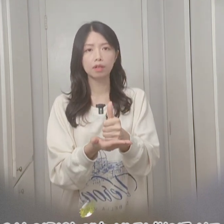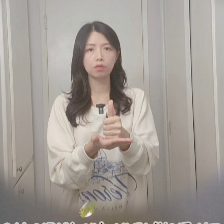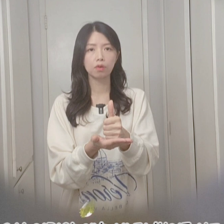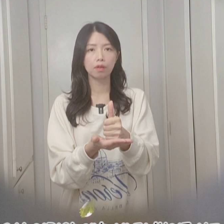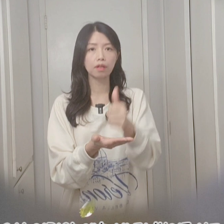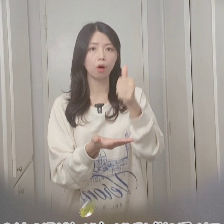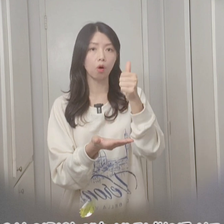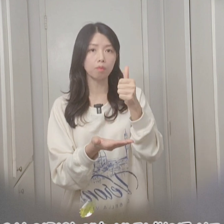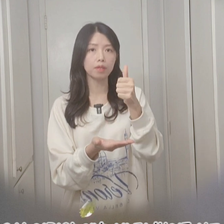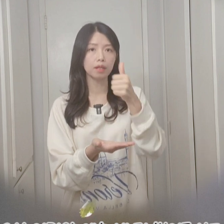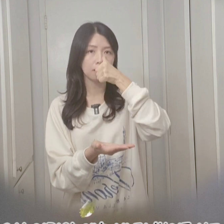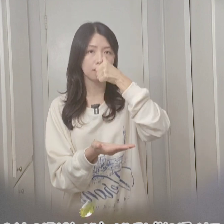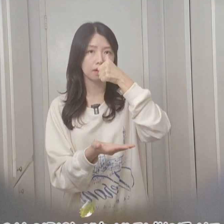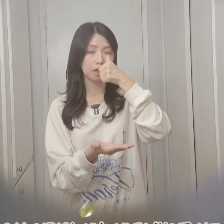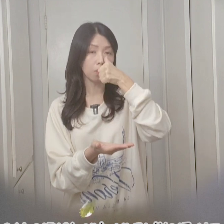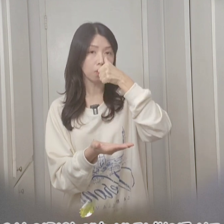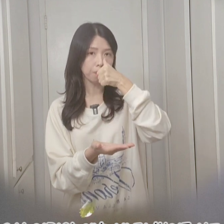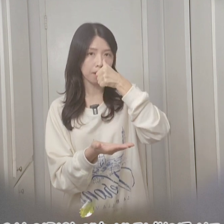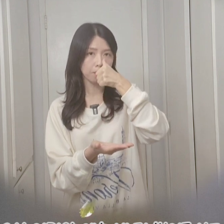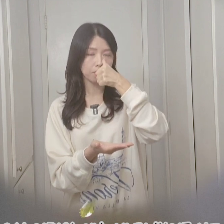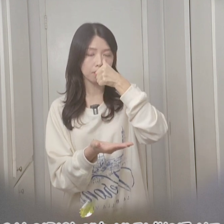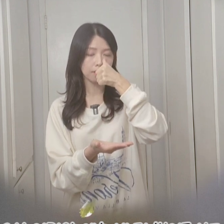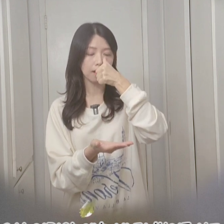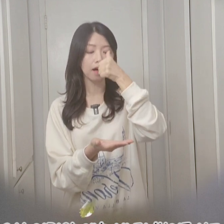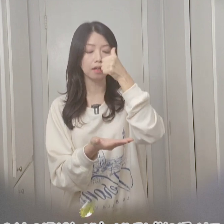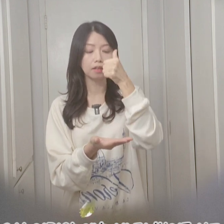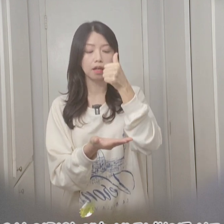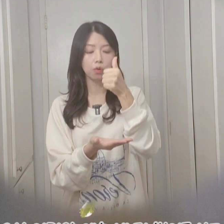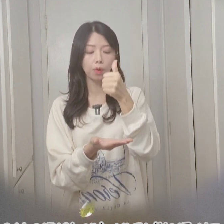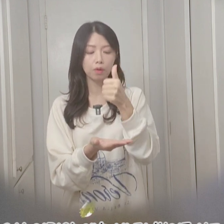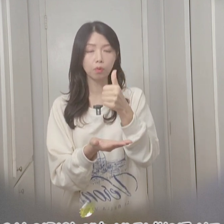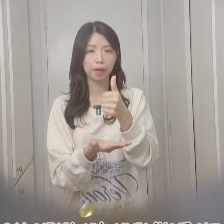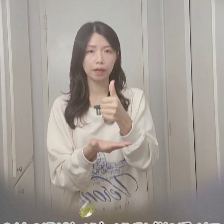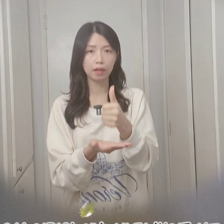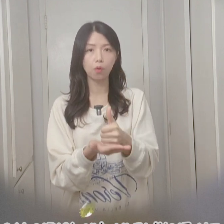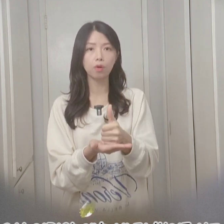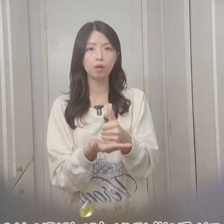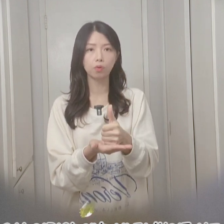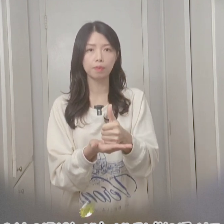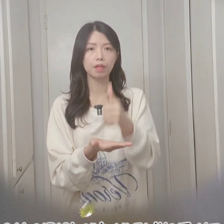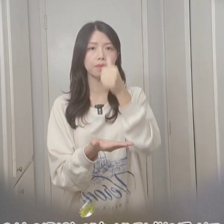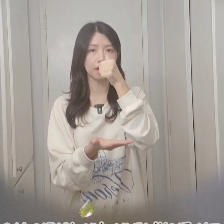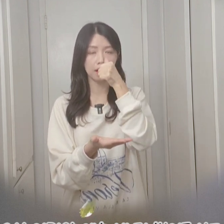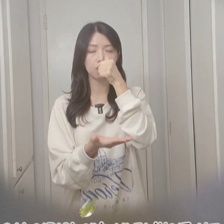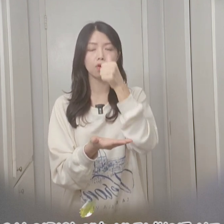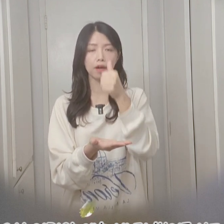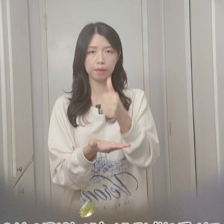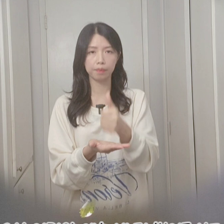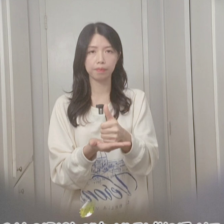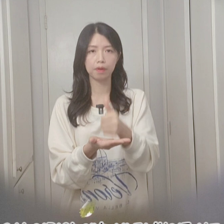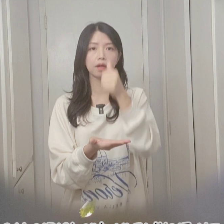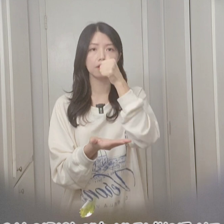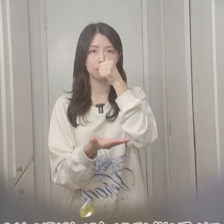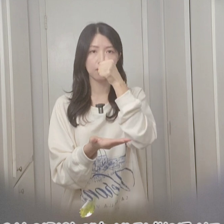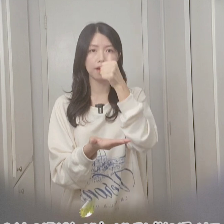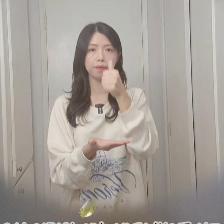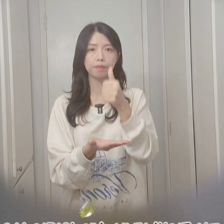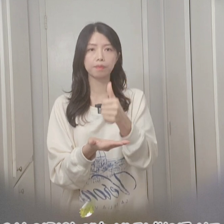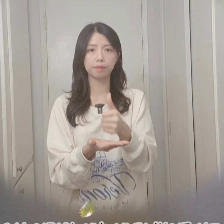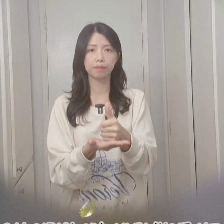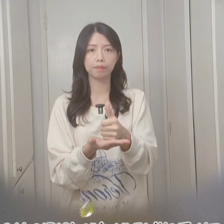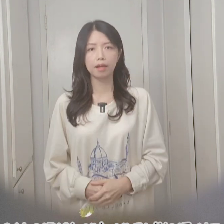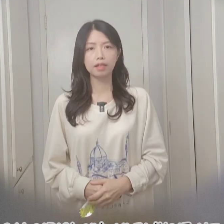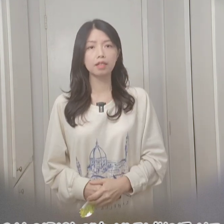죄라고 한 뜻의 수어는 엄지를 이 코 옆에 붙였다가 그대로 왼손 바닥에 올려놓으시면 됩니다. 죄.